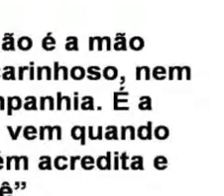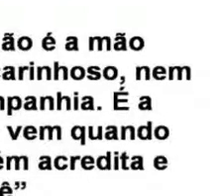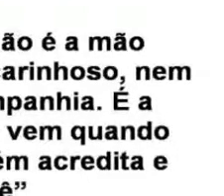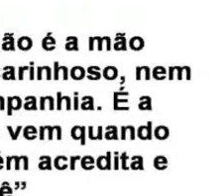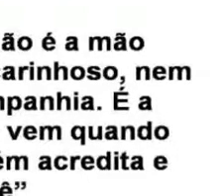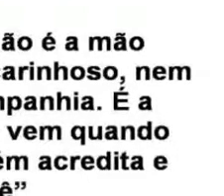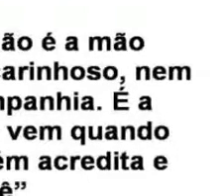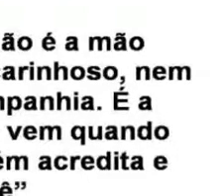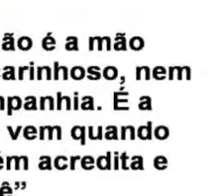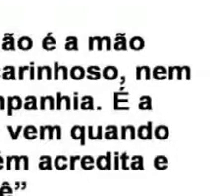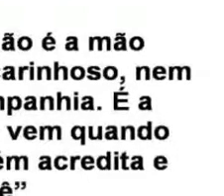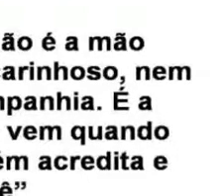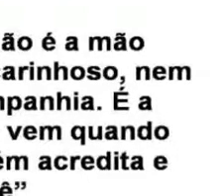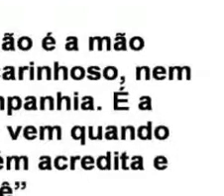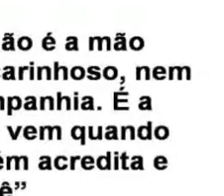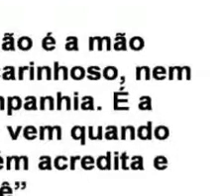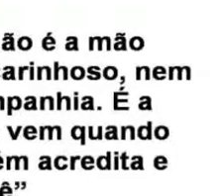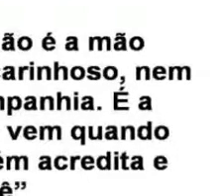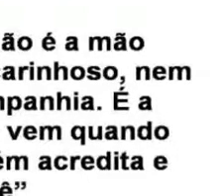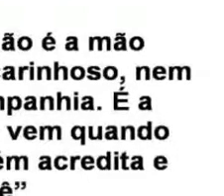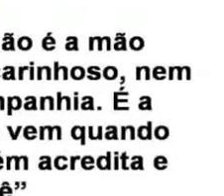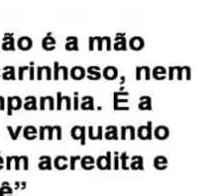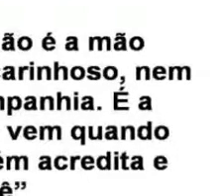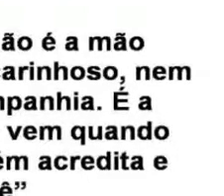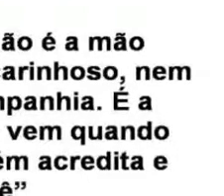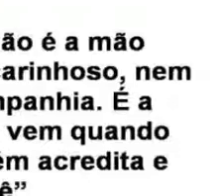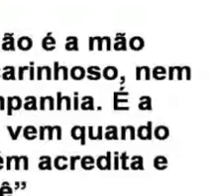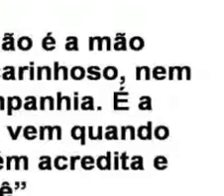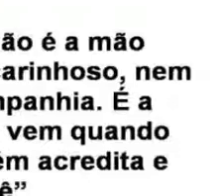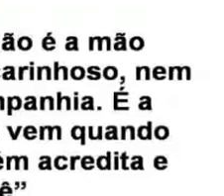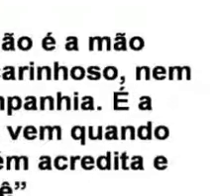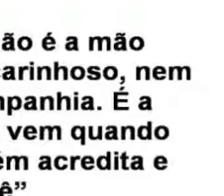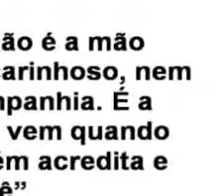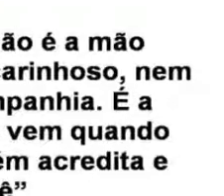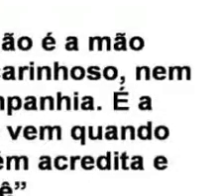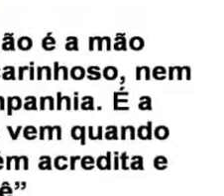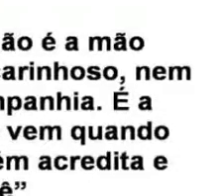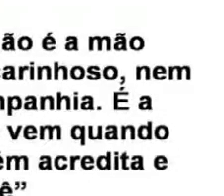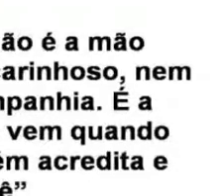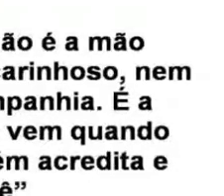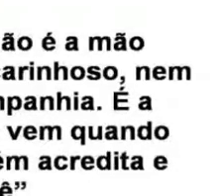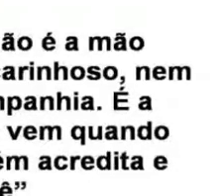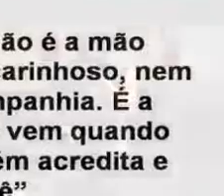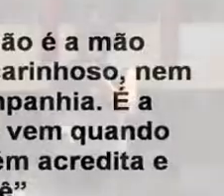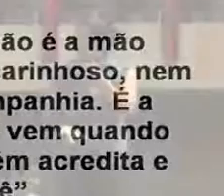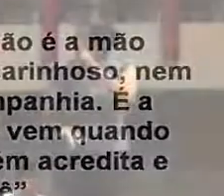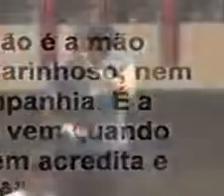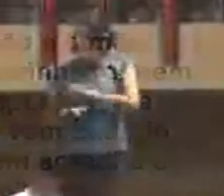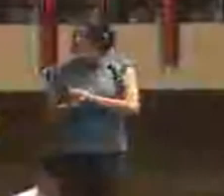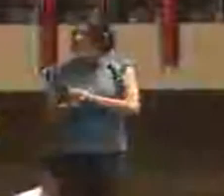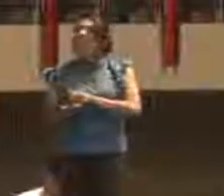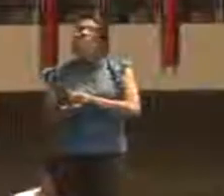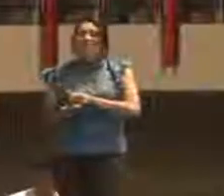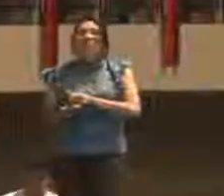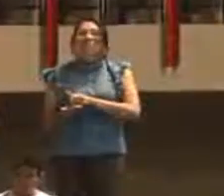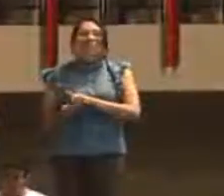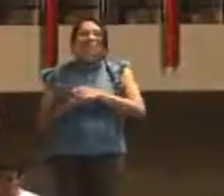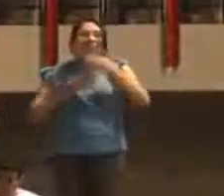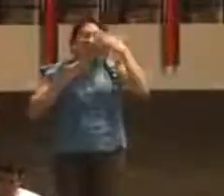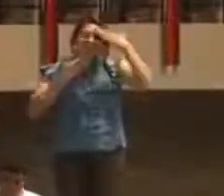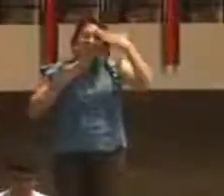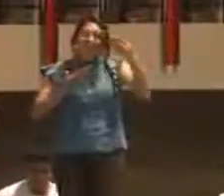vem quando você descobre que alguém acredita e confia em você. Iluminar sempre, essa é a nossa missão. Um